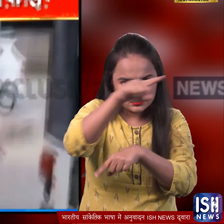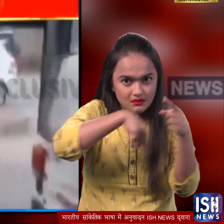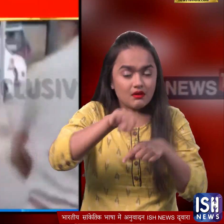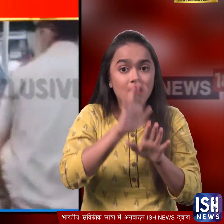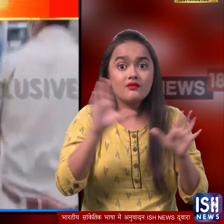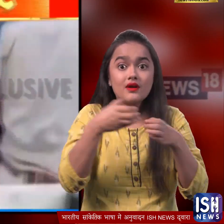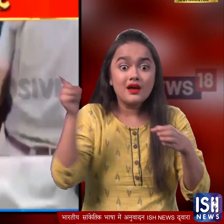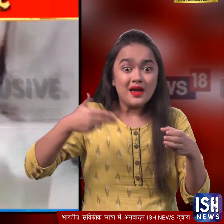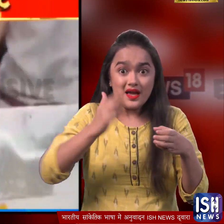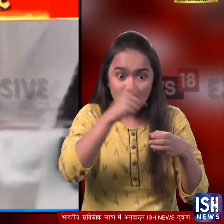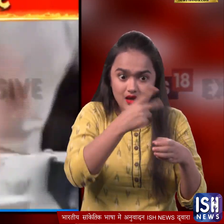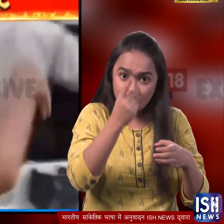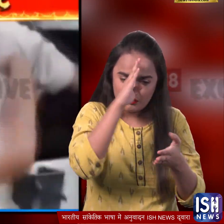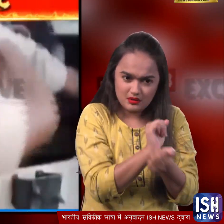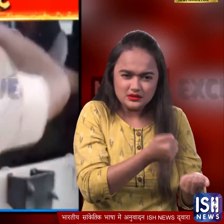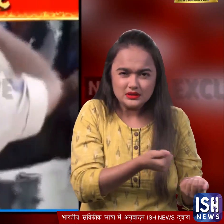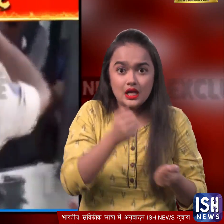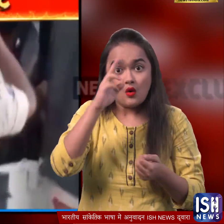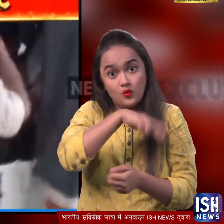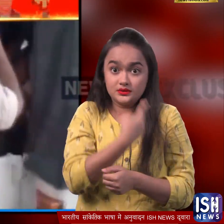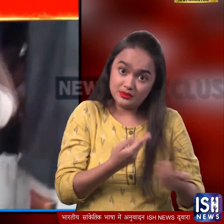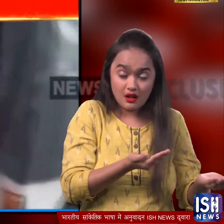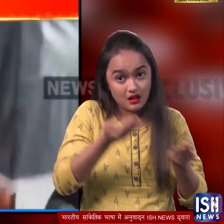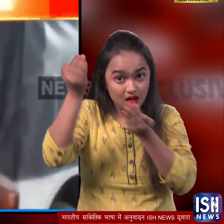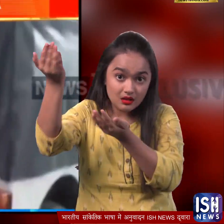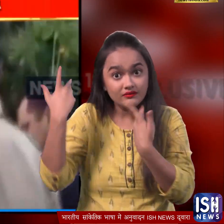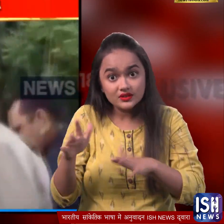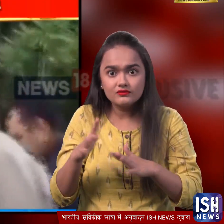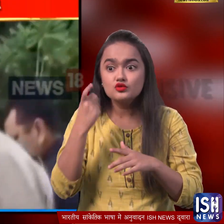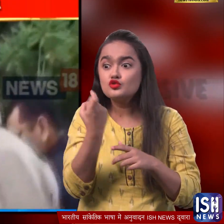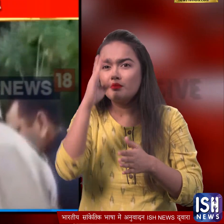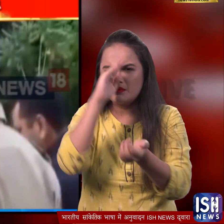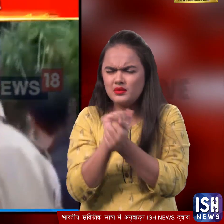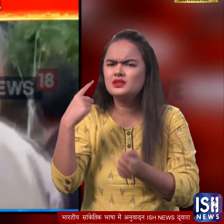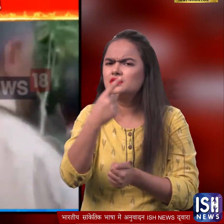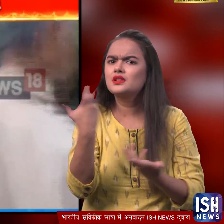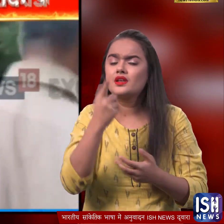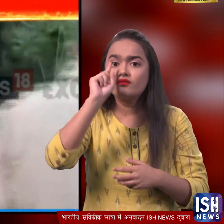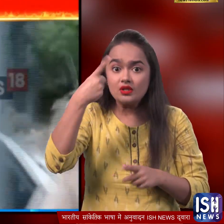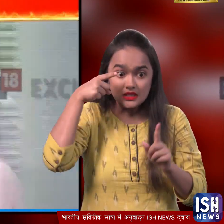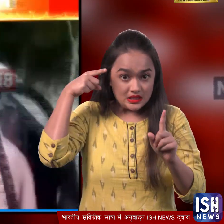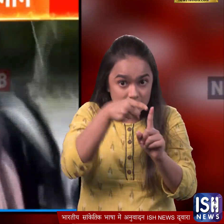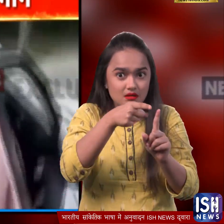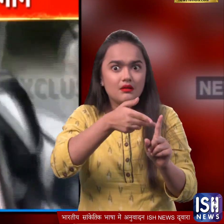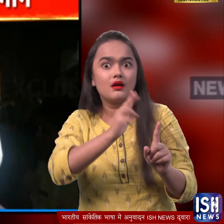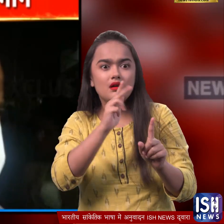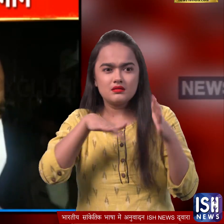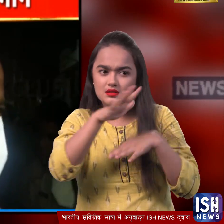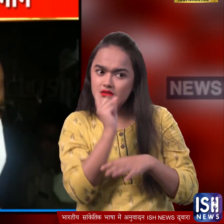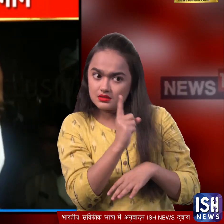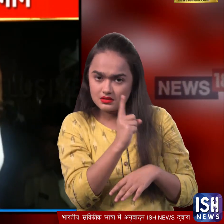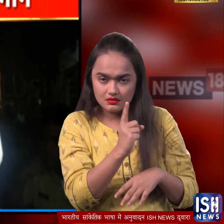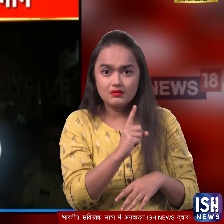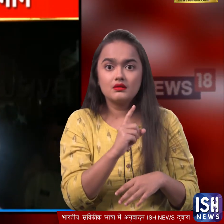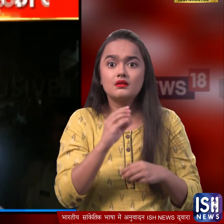साथी थे। एनकाउंटर में घायल लवली को पुलिस वाले गाड़ी से अस्पताल ले जाते भी नजर आए। जोधपुर पुलिस का दावा है कि पहले उन्हें निशाना बनाया गया। SHO